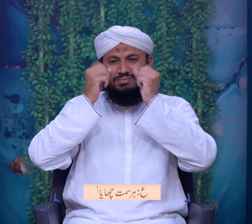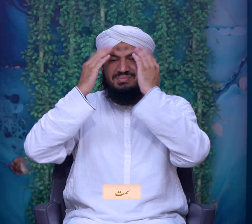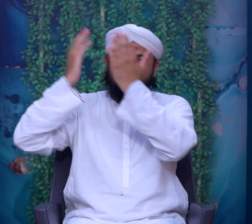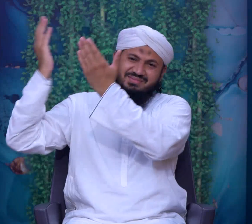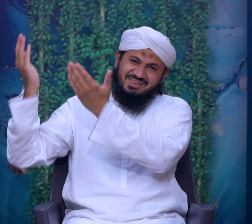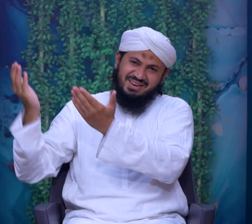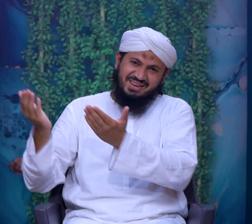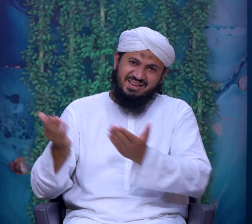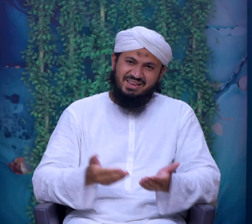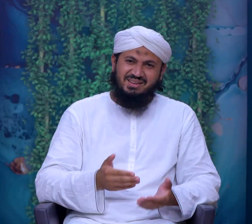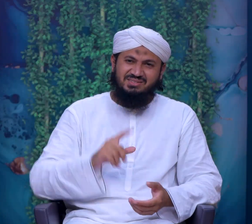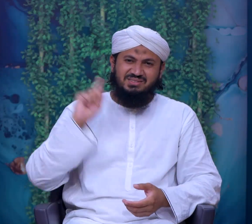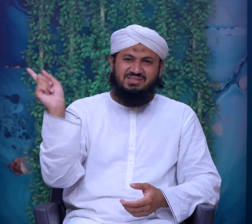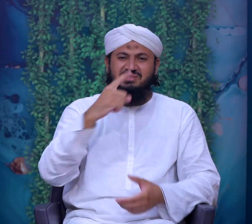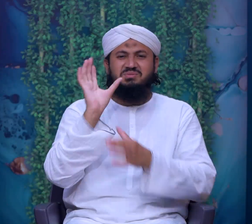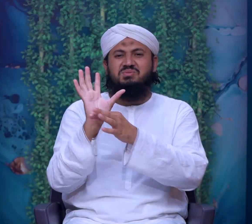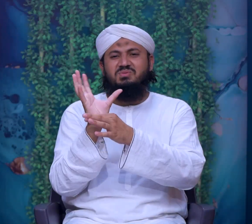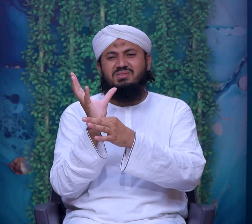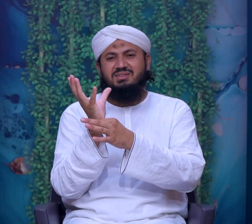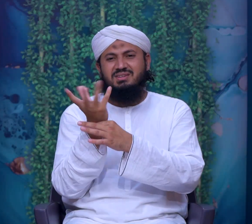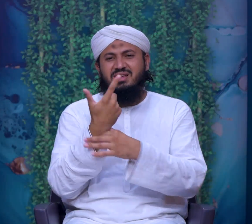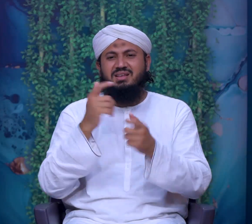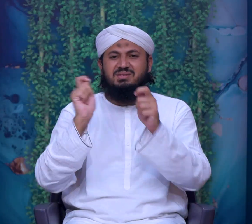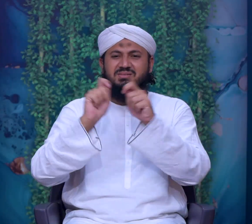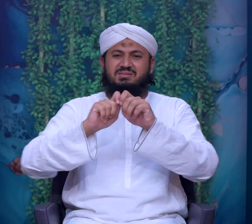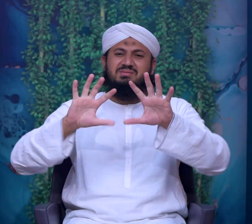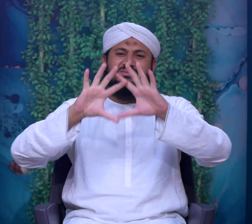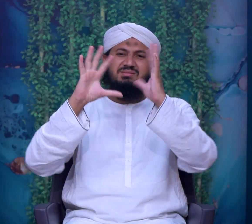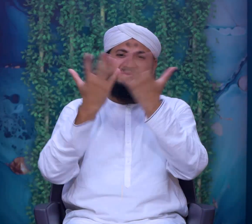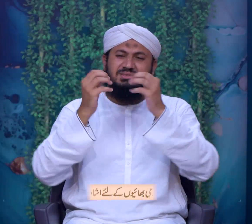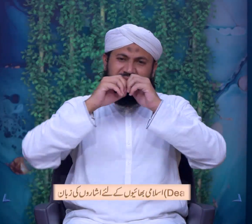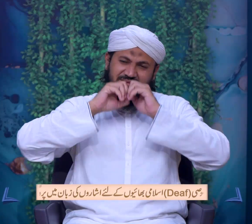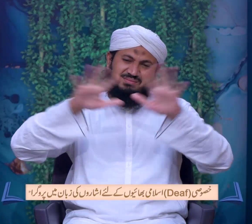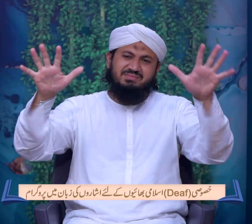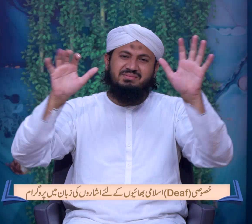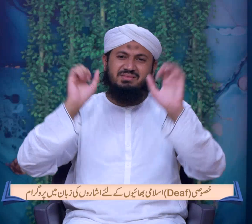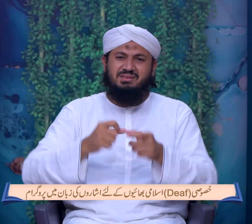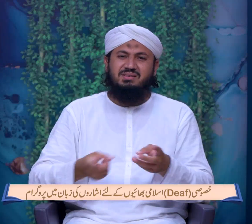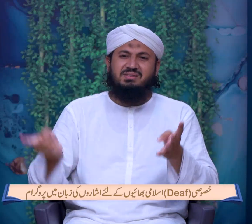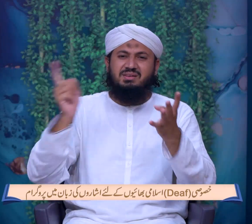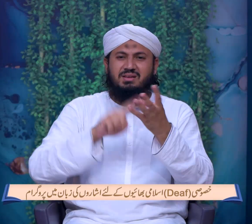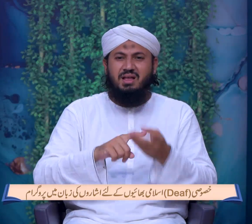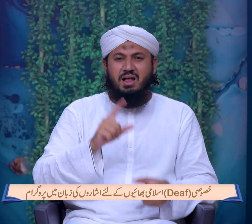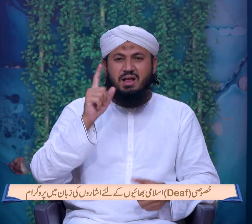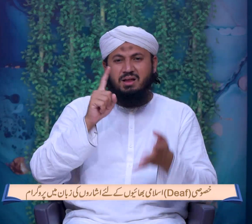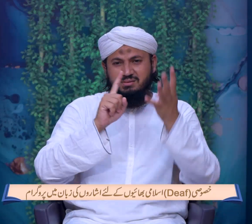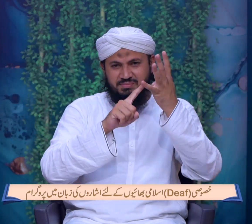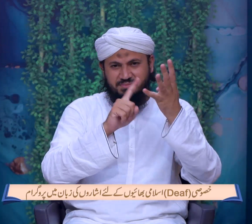ہی کے انوار ہیں۔ بس آپ صلی اللہ علیہ وآلہ وسلم تمام کائنات کی اصل ہیں۔ اس کے بعد اللہ پاک نے نور کی اس